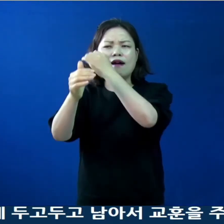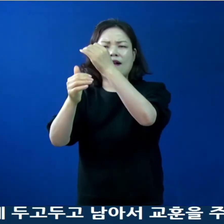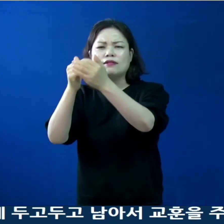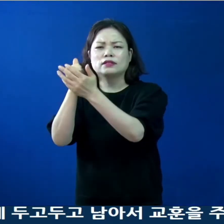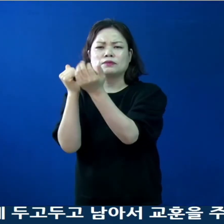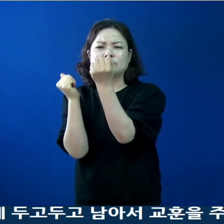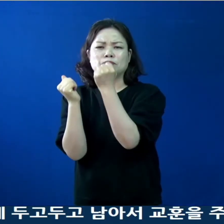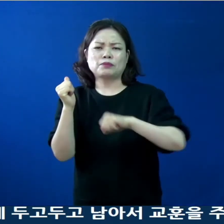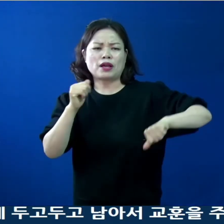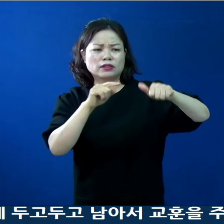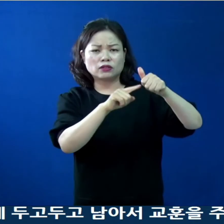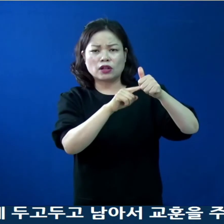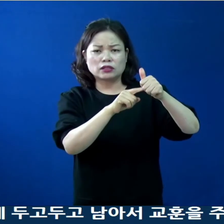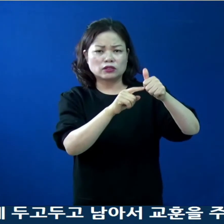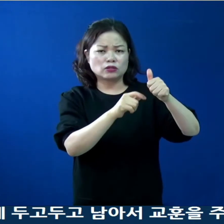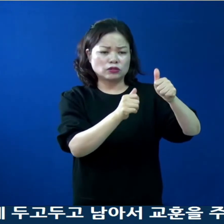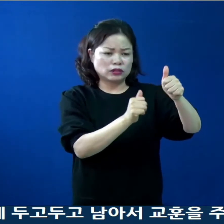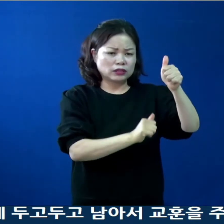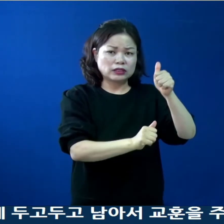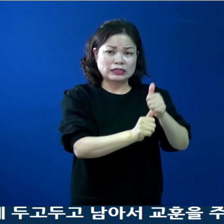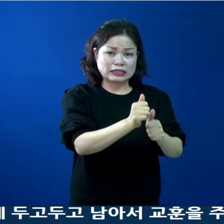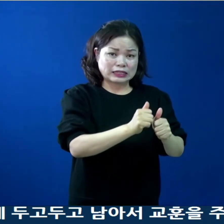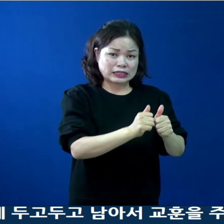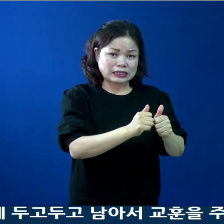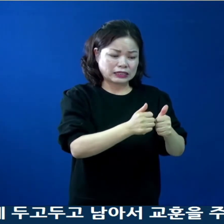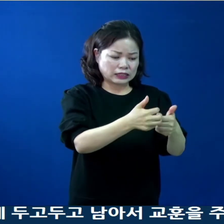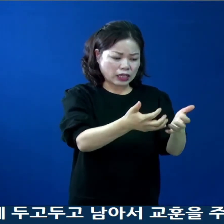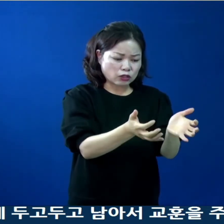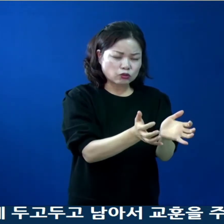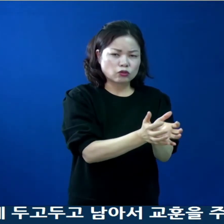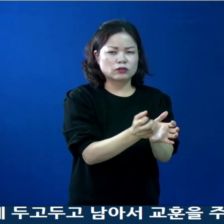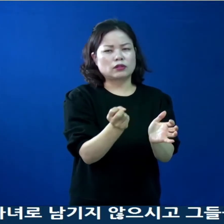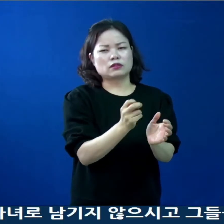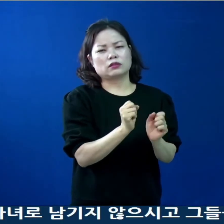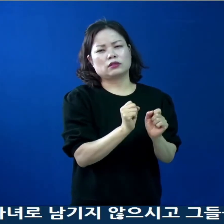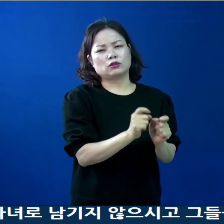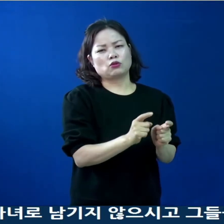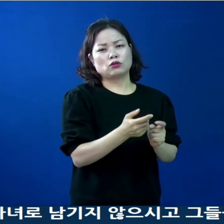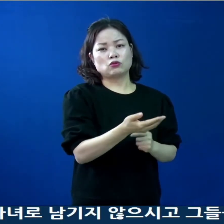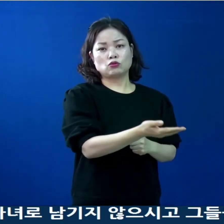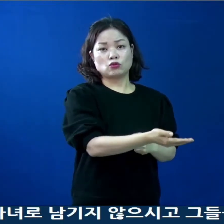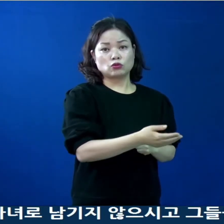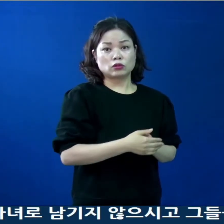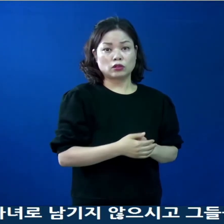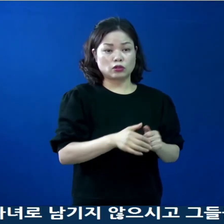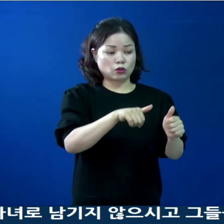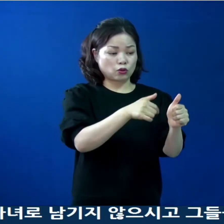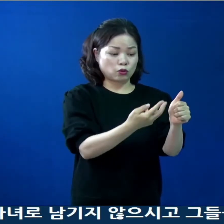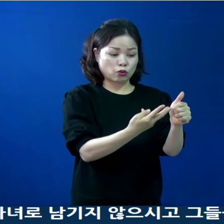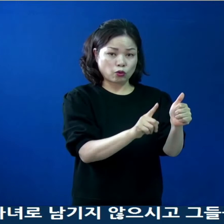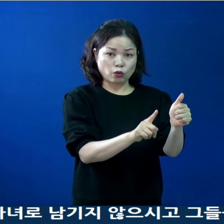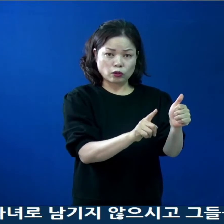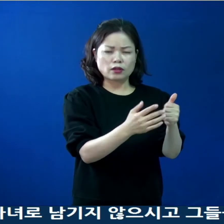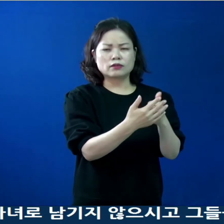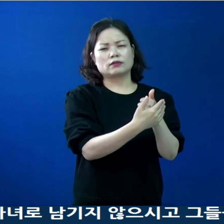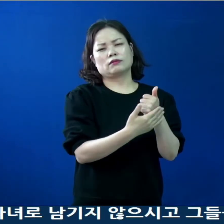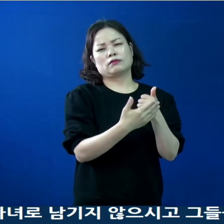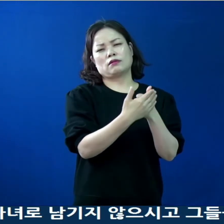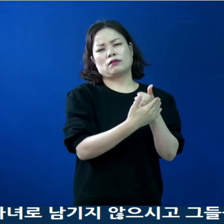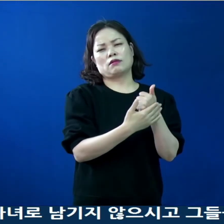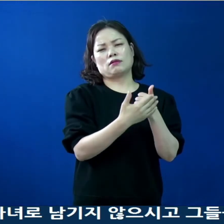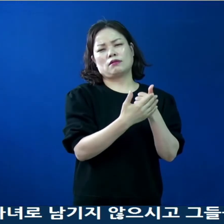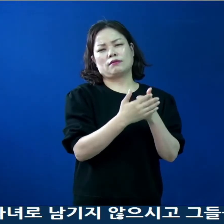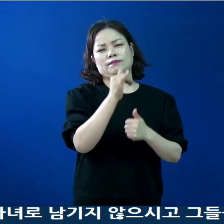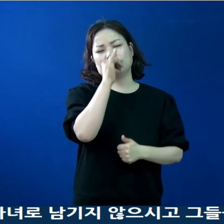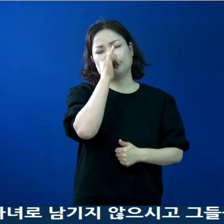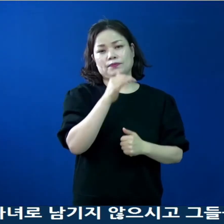반역한 고라 자손에게도 다시 기회를 준 것입니다. 그리고 고라 자손에게 놀라운 은혜의 역전이 일어나게